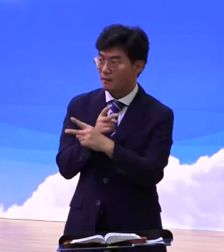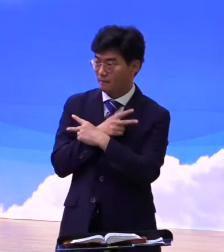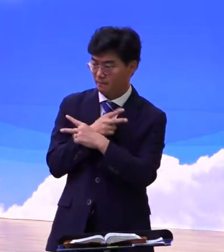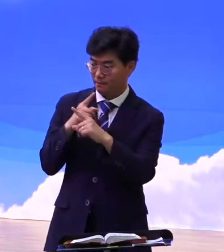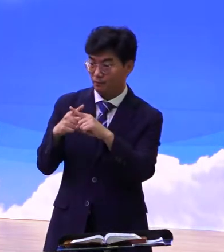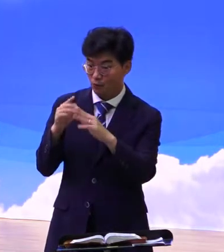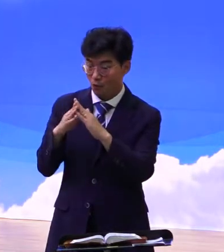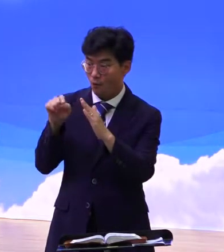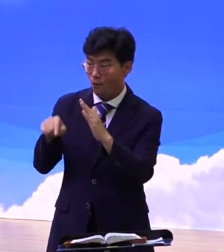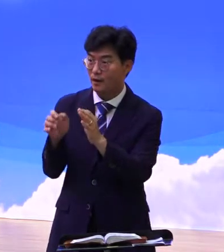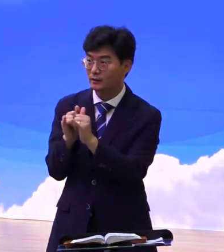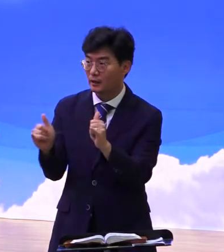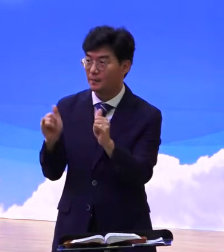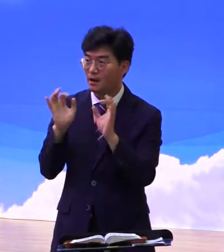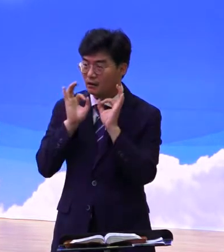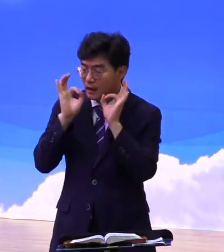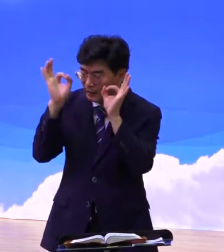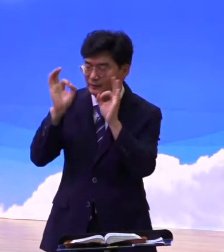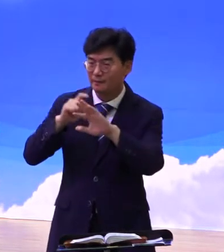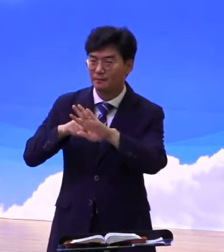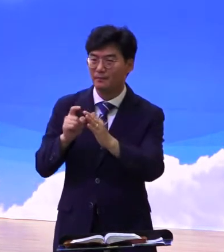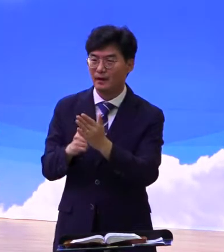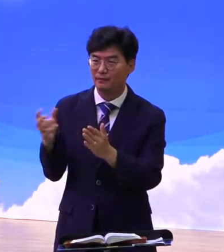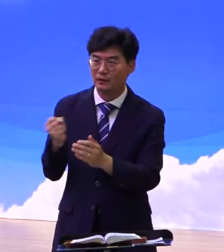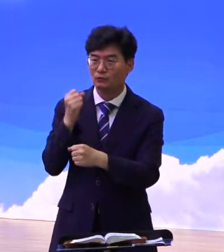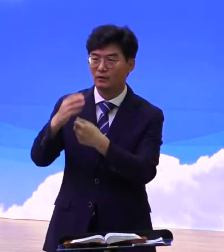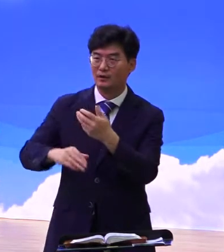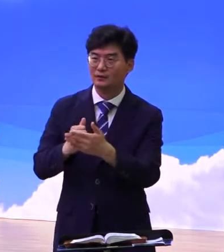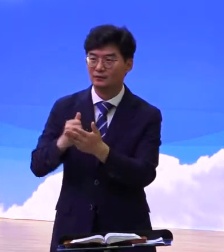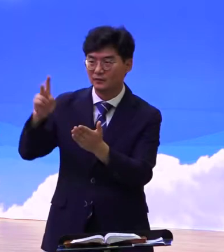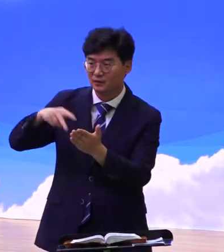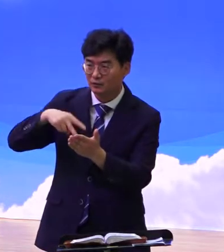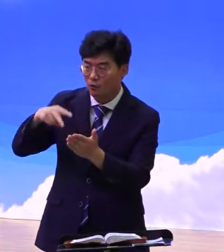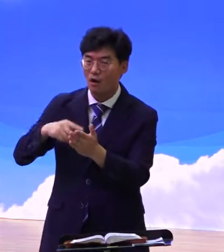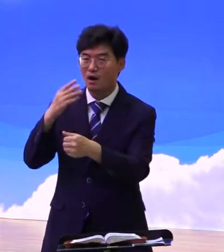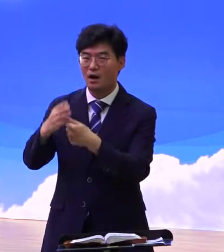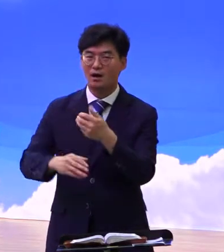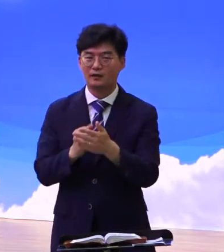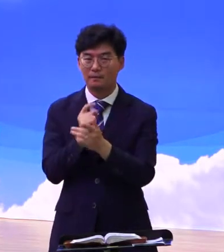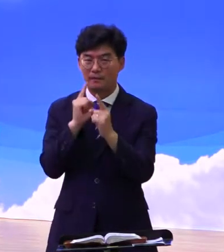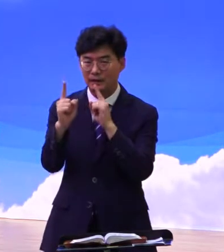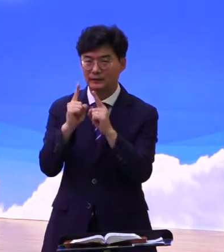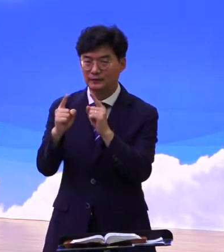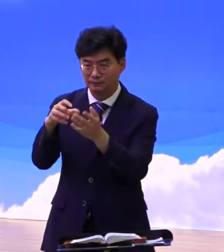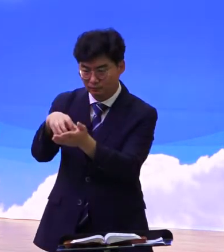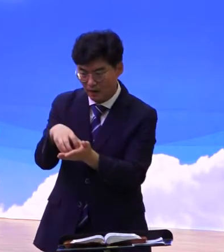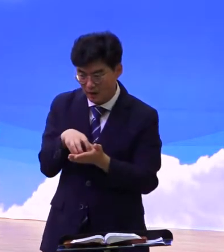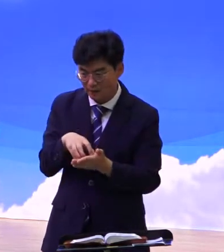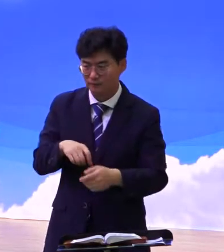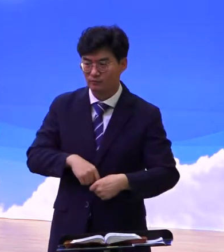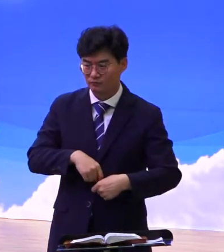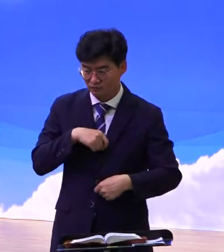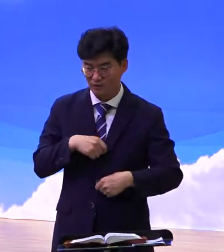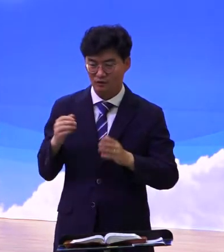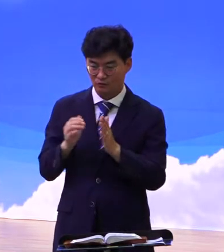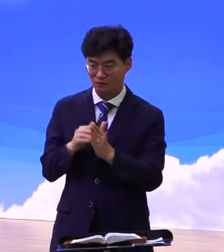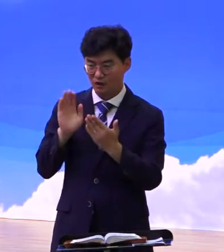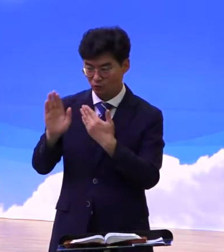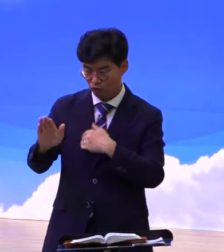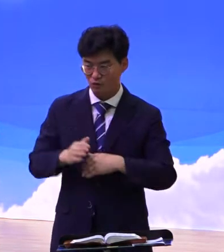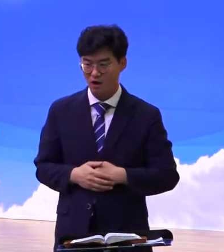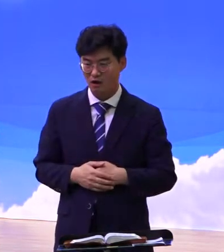마음으로 하나님의 말씀을 받고 난 후에 그 말씀이 정말 그런가 해서 날마다